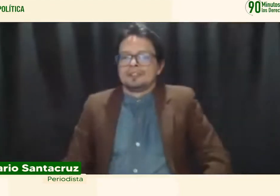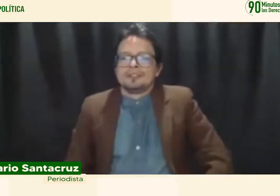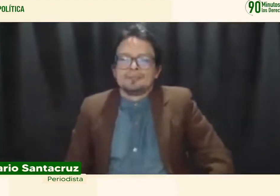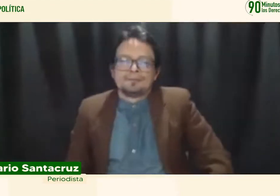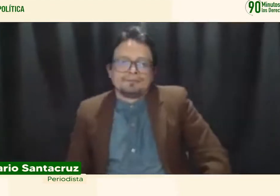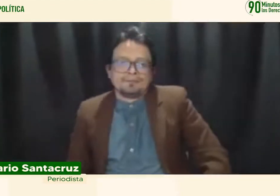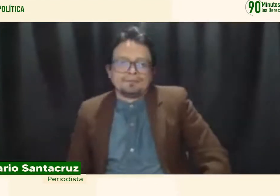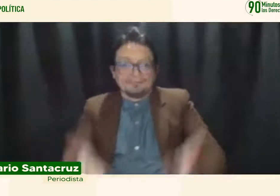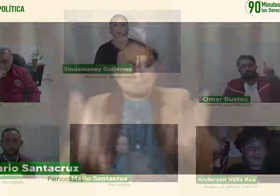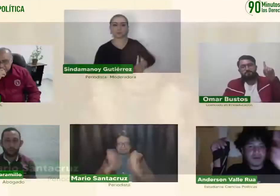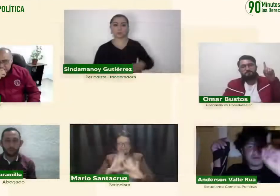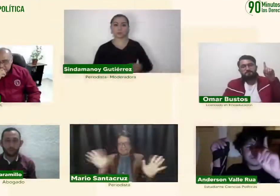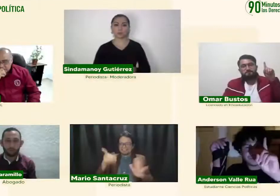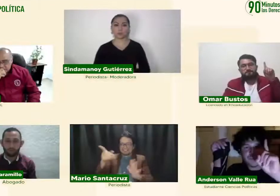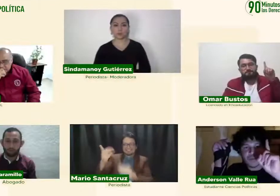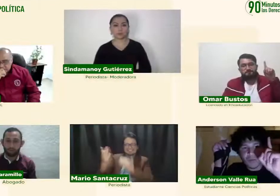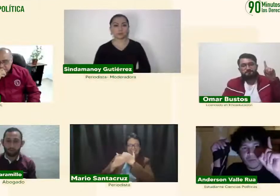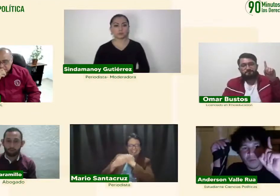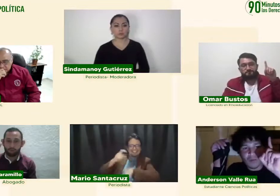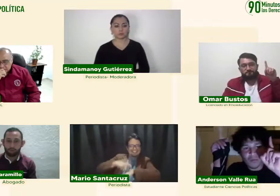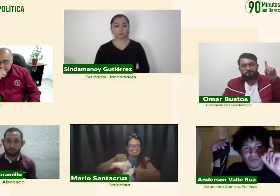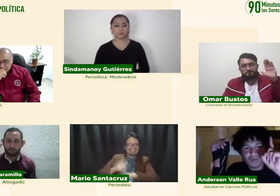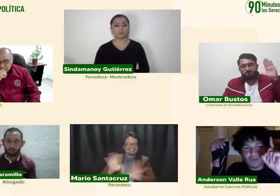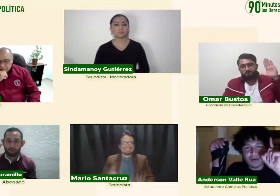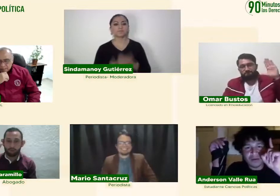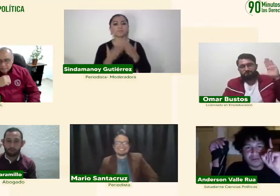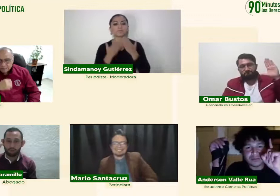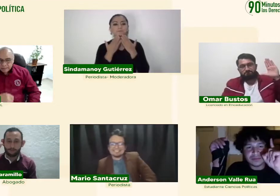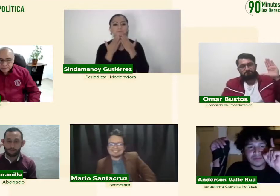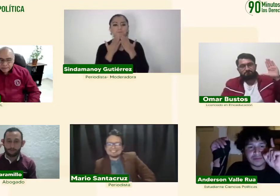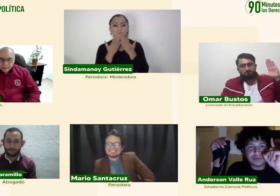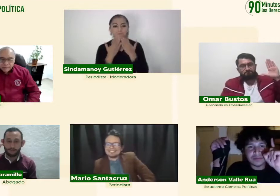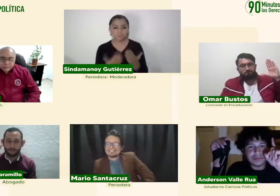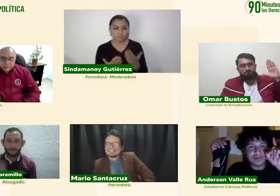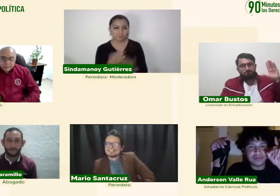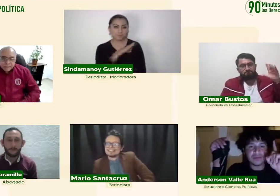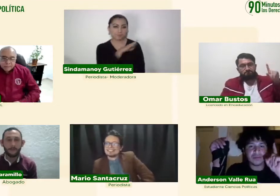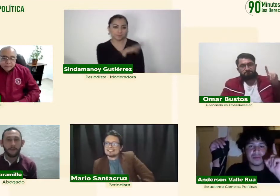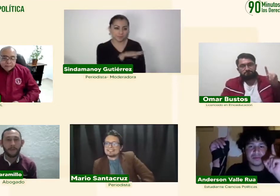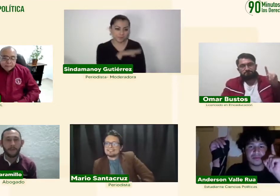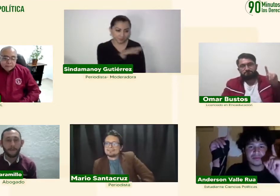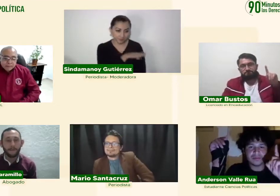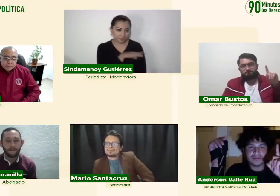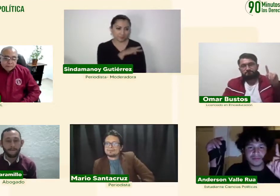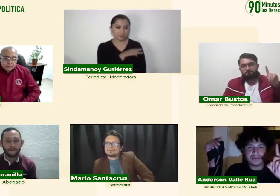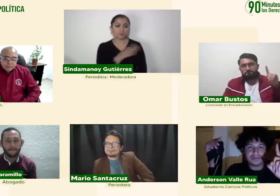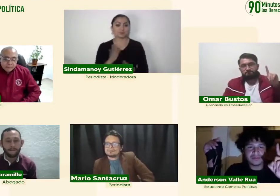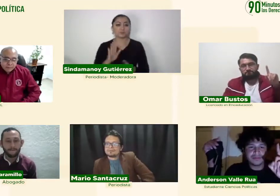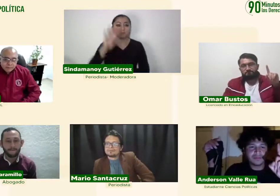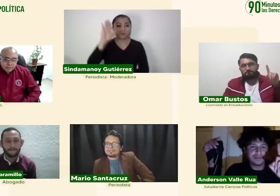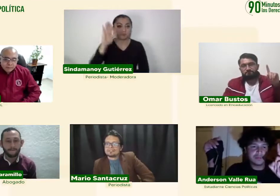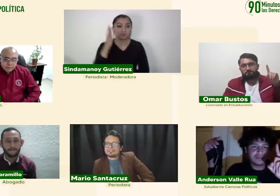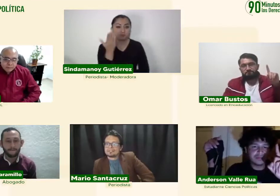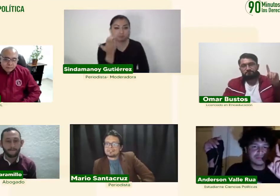una de las organizaciones y la intencionalidad con la que se creó y bueno hasta aquí llega mi participación electoral y gracias mario